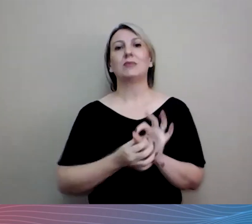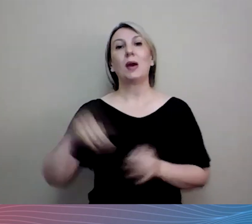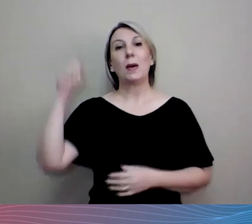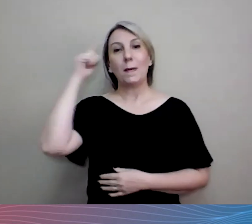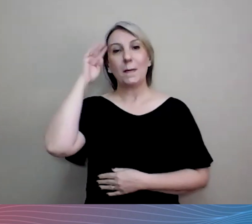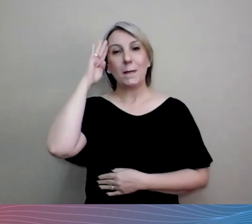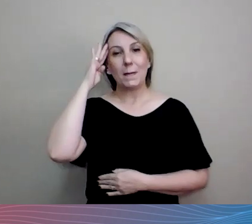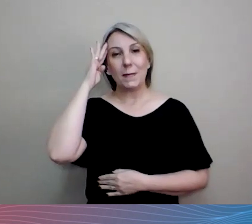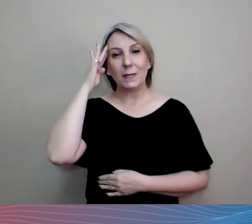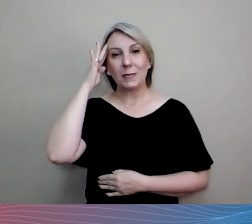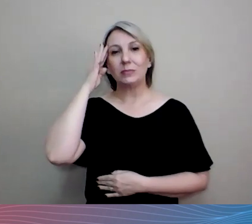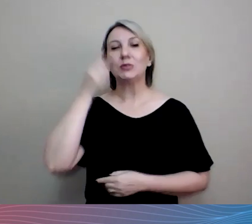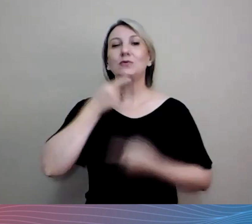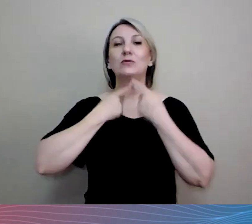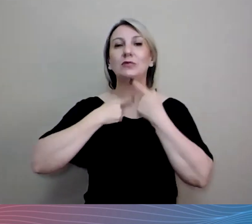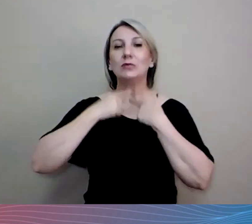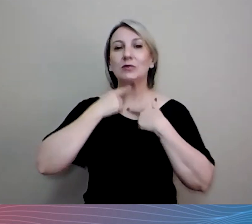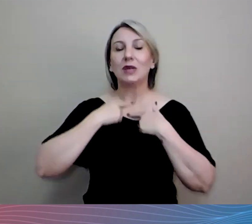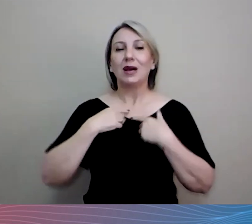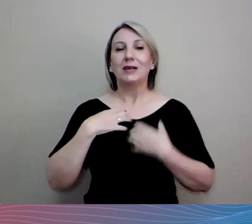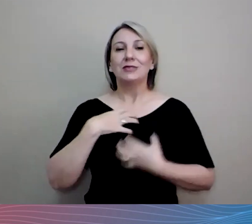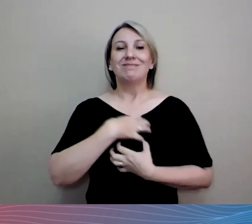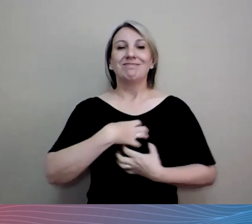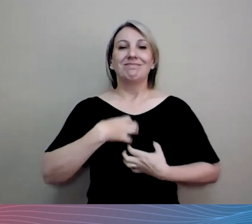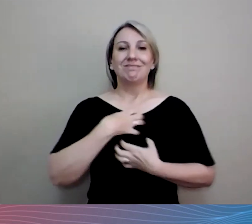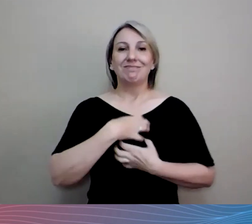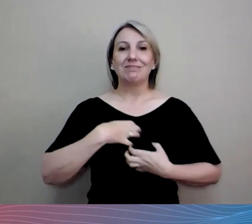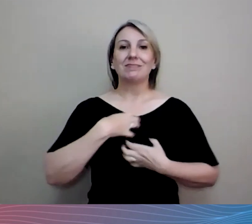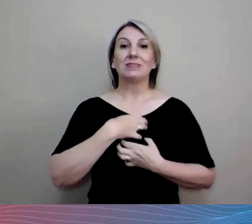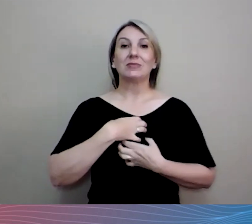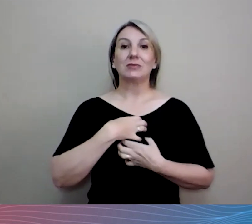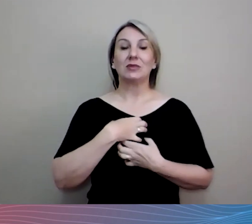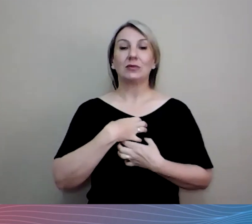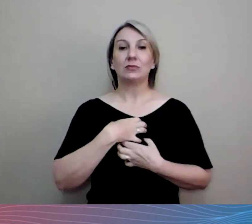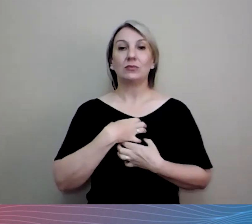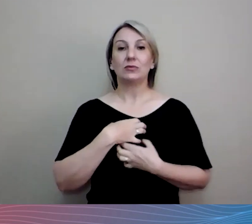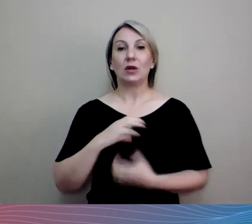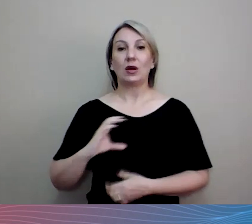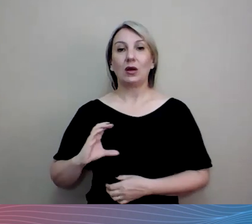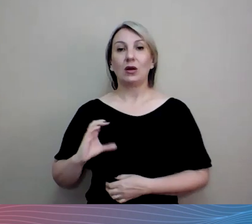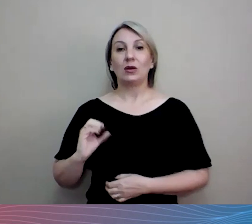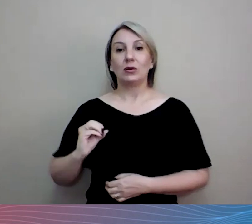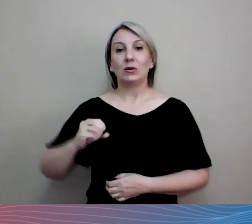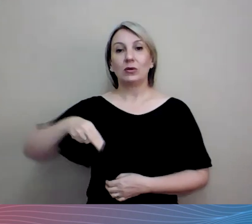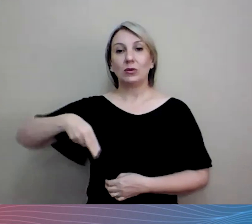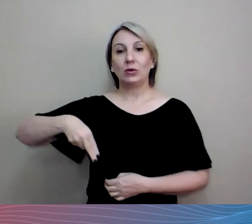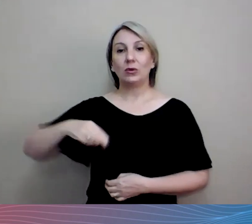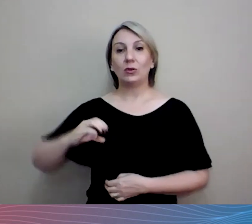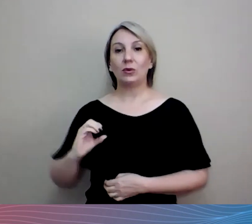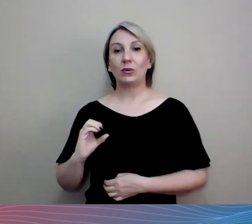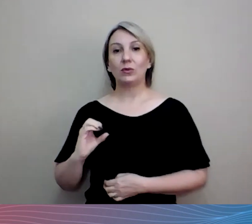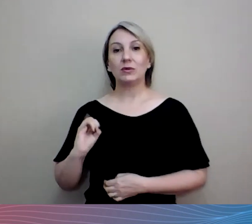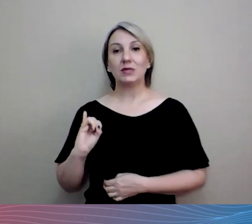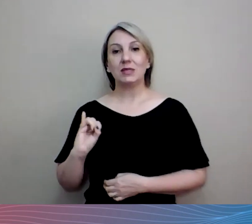alma. Então é pela consciência, irmãos. A consciência, mais as três partes da alma, é o coração do